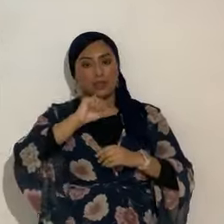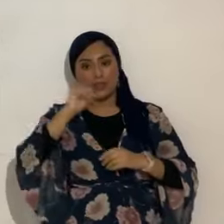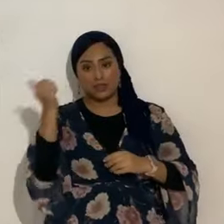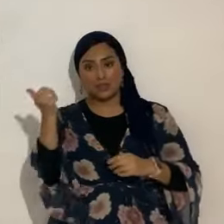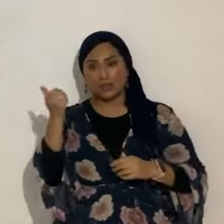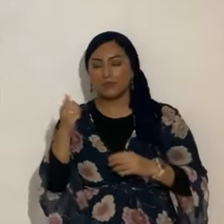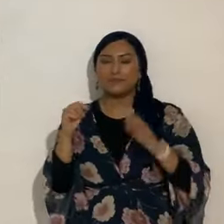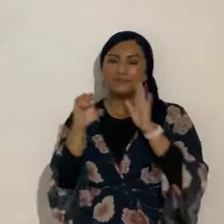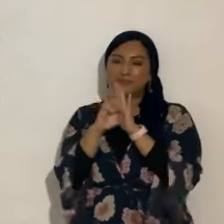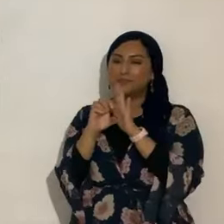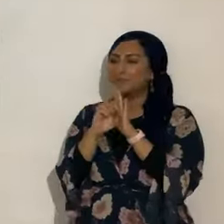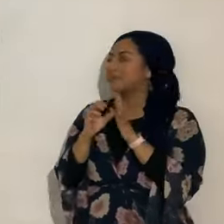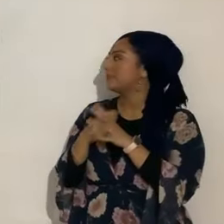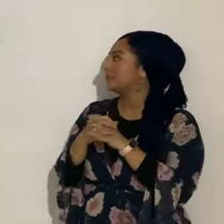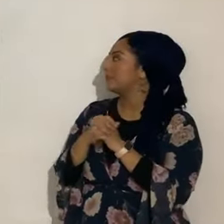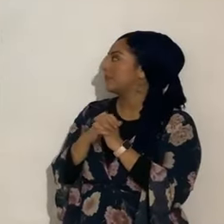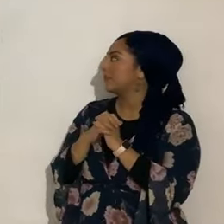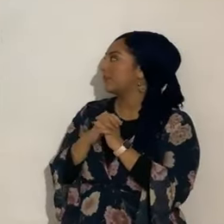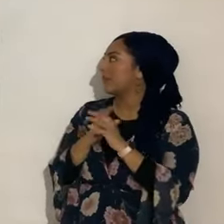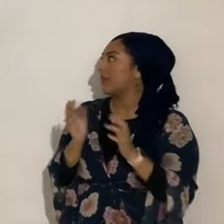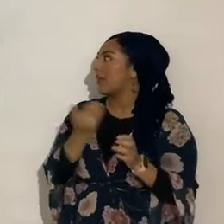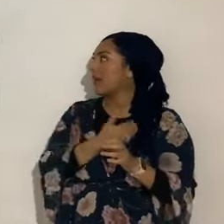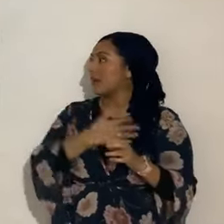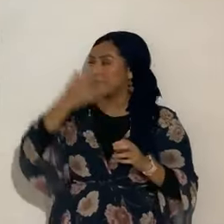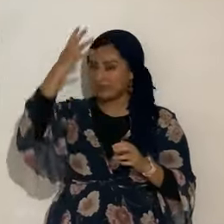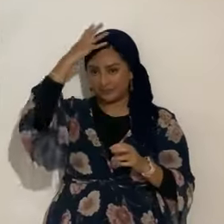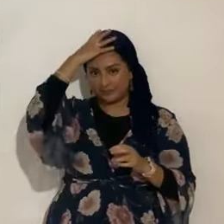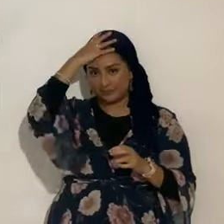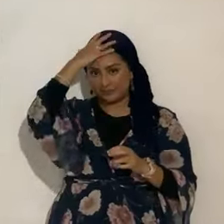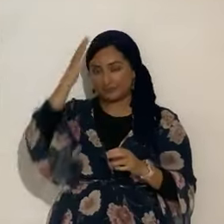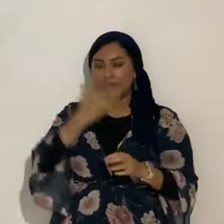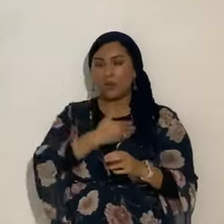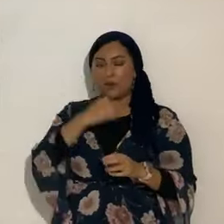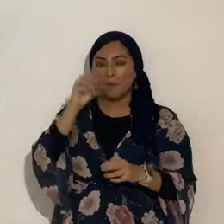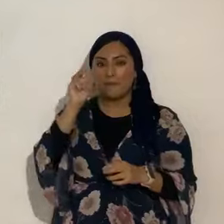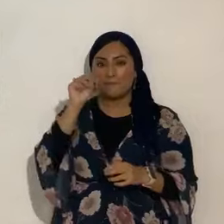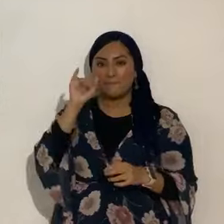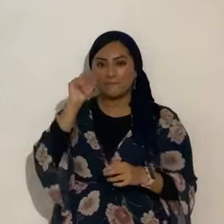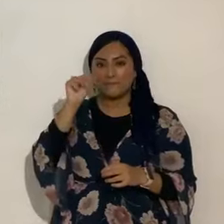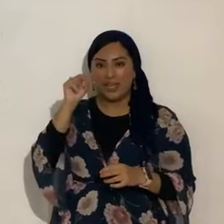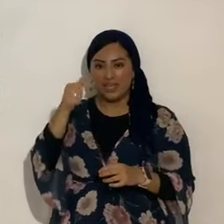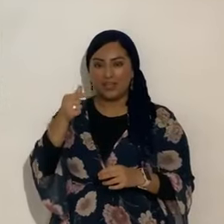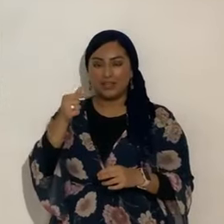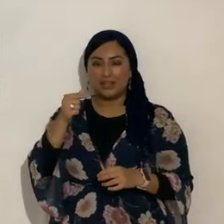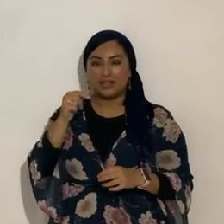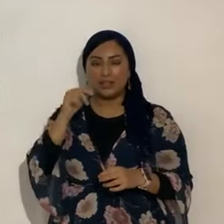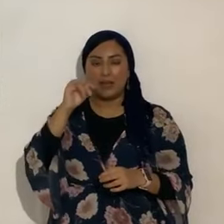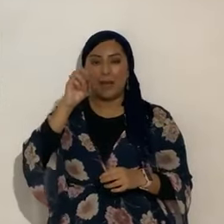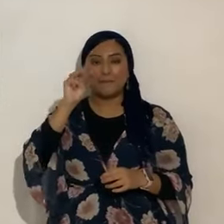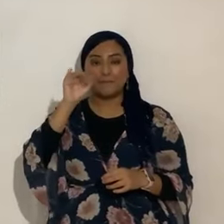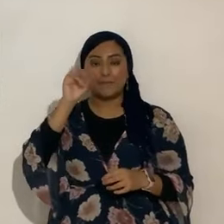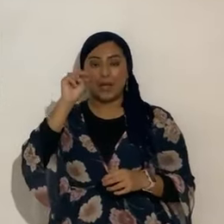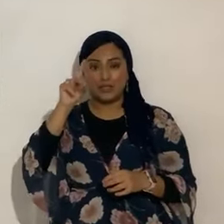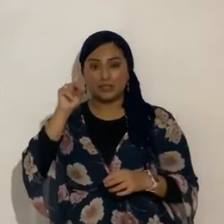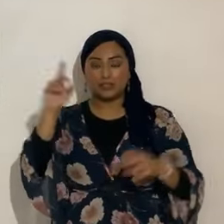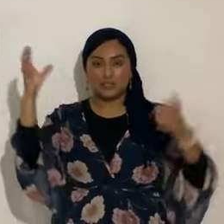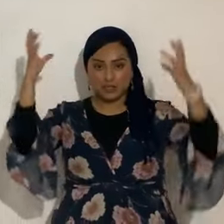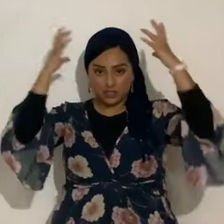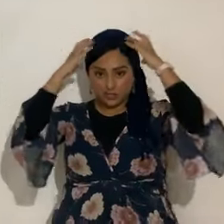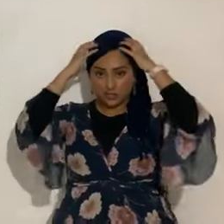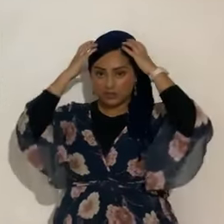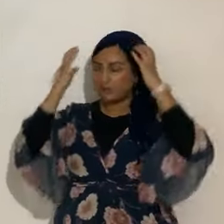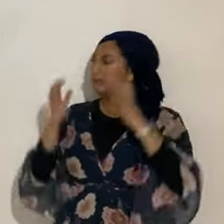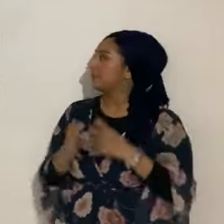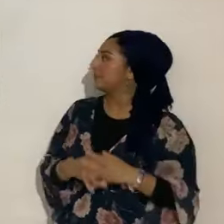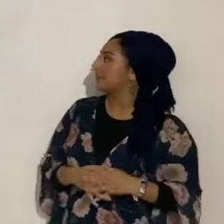parte, haz de cuenta, vamos a hacer así como un ejemplo, ¿no? Nuestro cerebro, pero nuestra mente más bien dividida, ¿sí? La otra parte, ¿sí?,